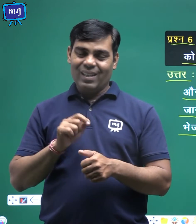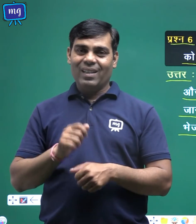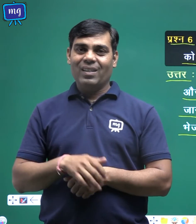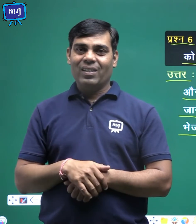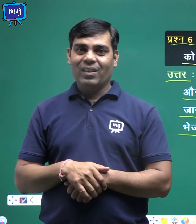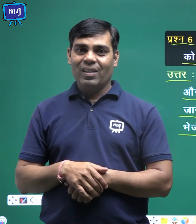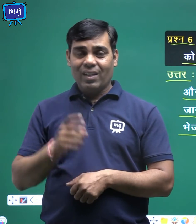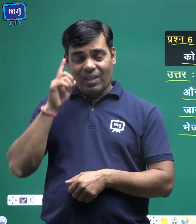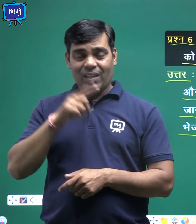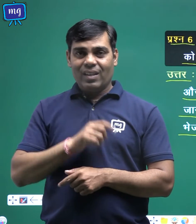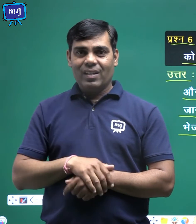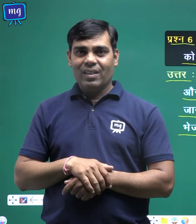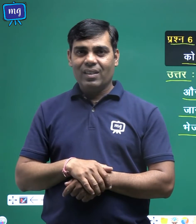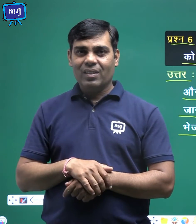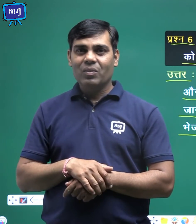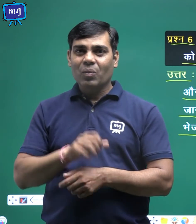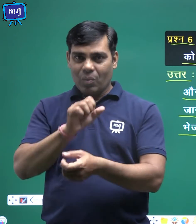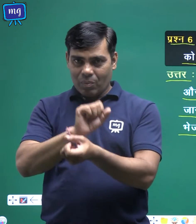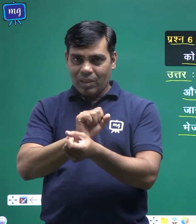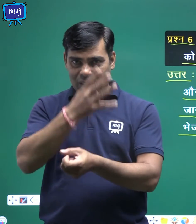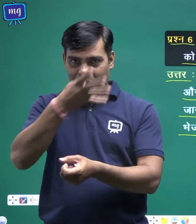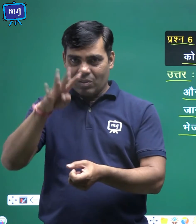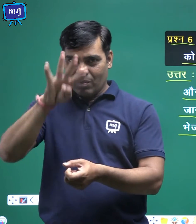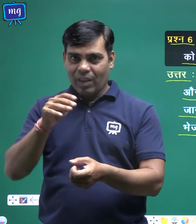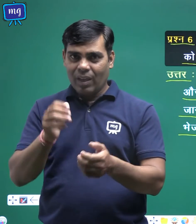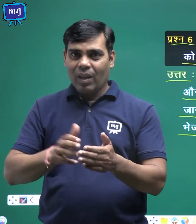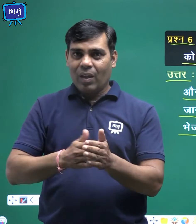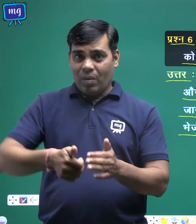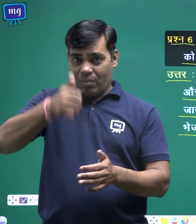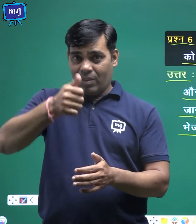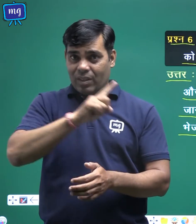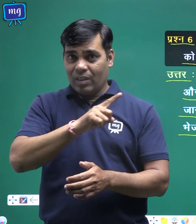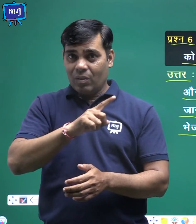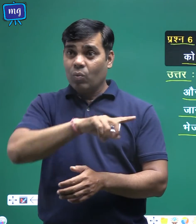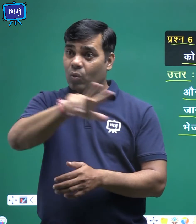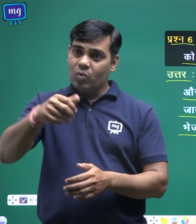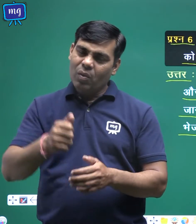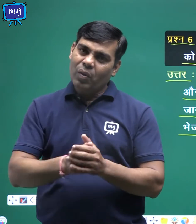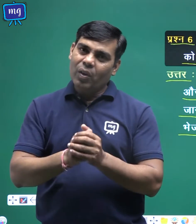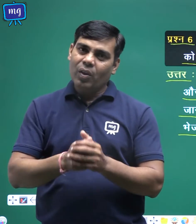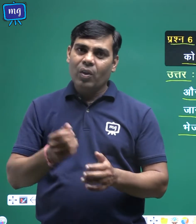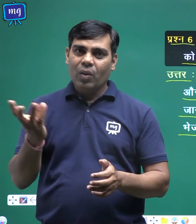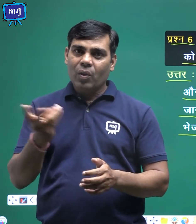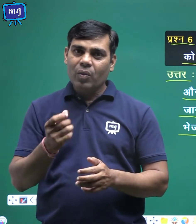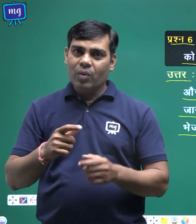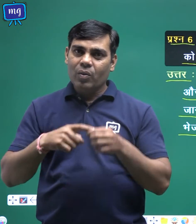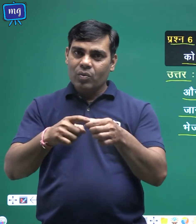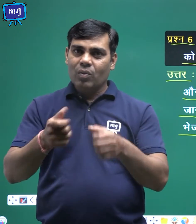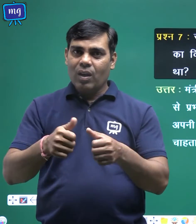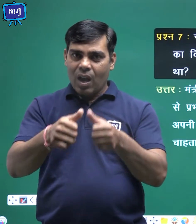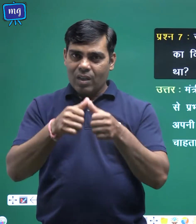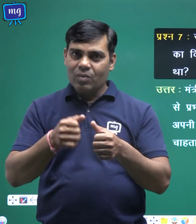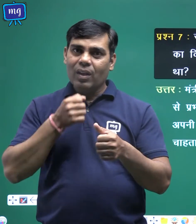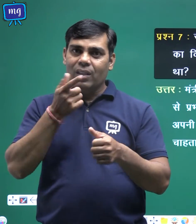लेकिन बंदी मंत्री ने इसके सभी प्रश्नों का उत्तर दिया था।